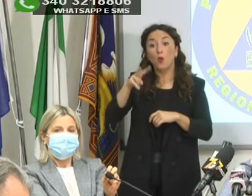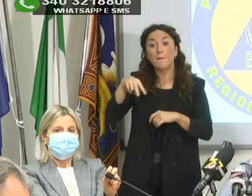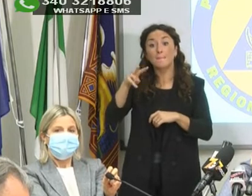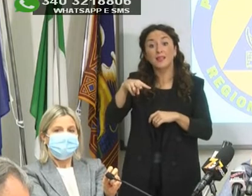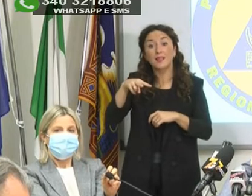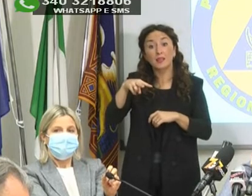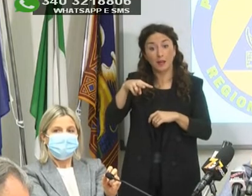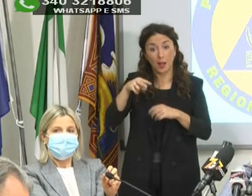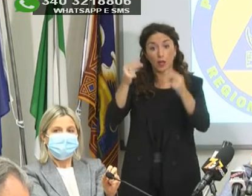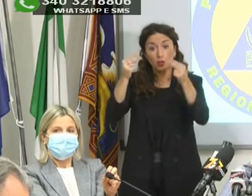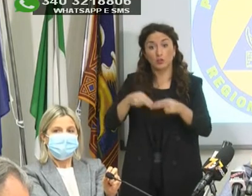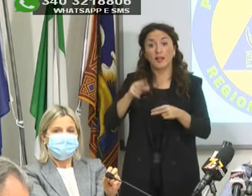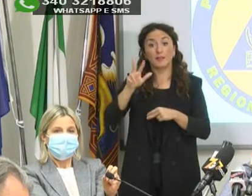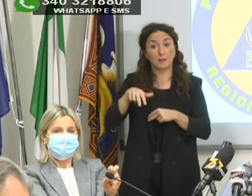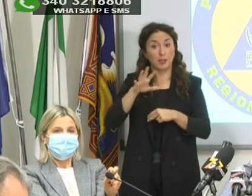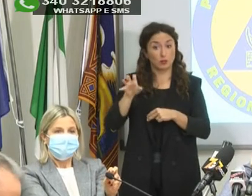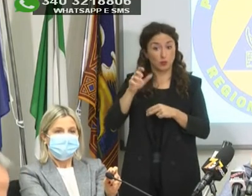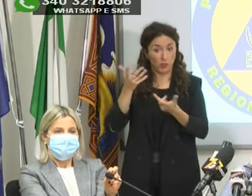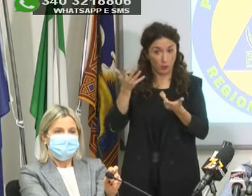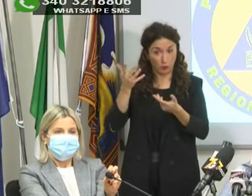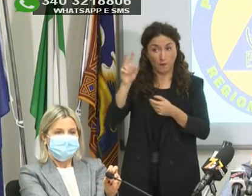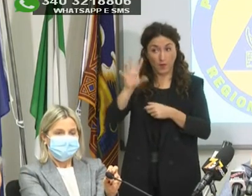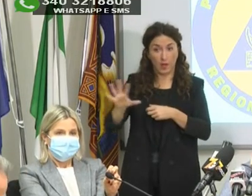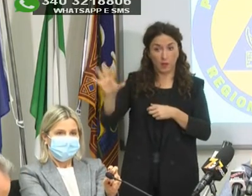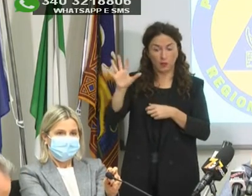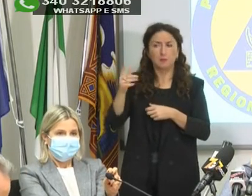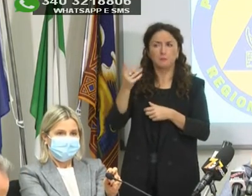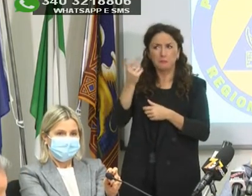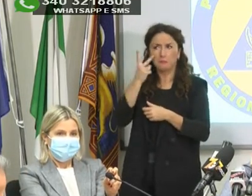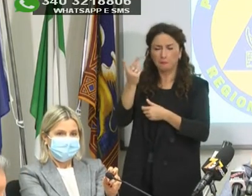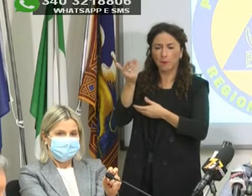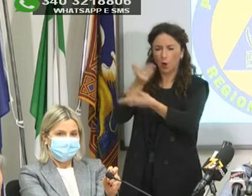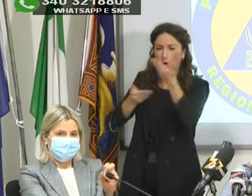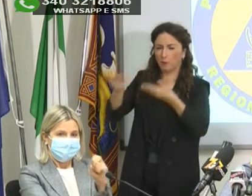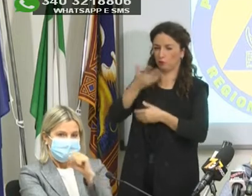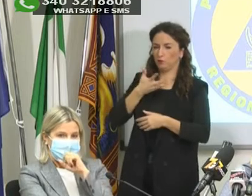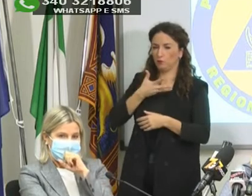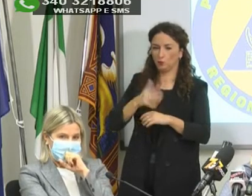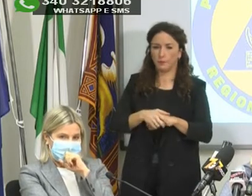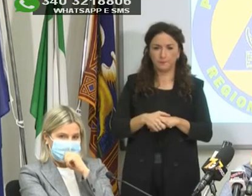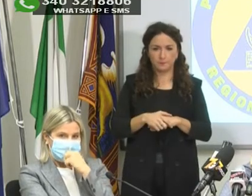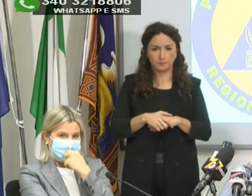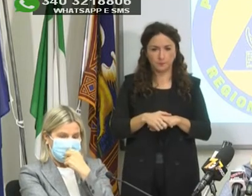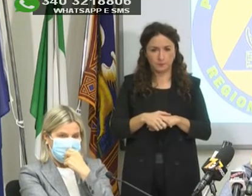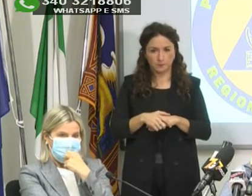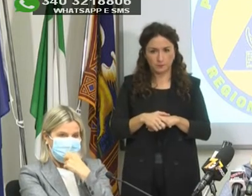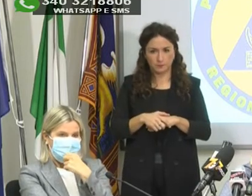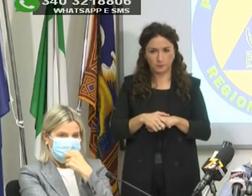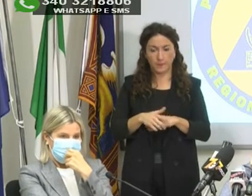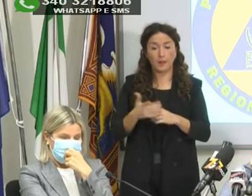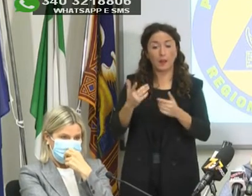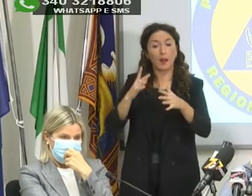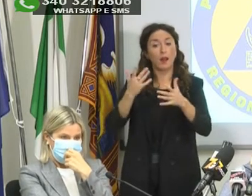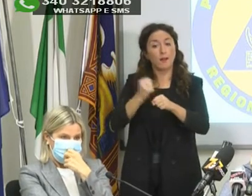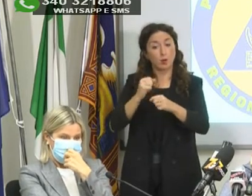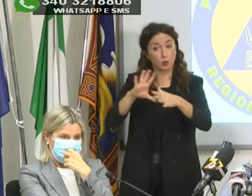su 3.150 del Veneto, li vedo collaborativi. Io penso che se non facciamo un lavoro di